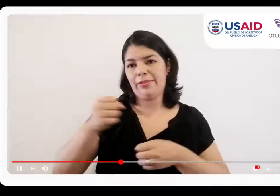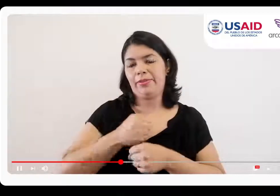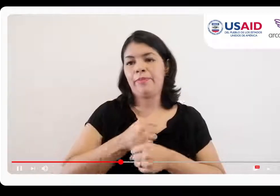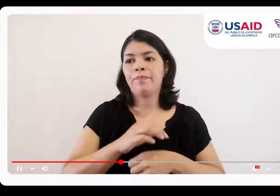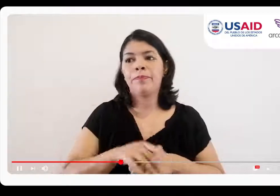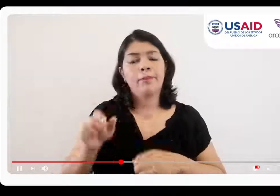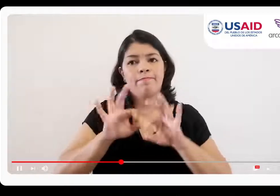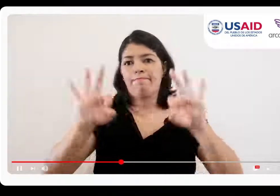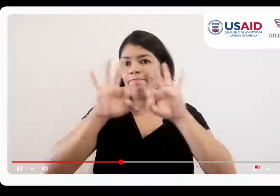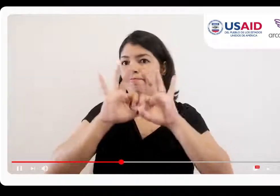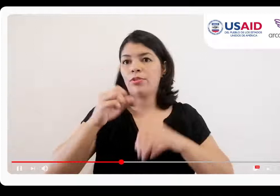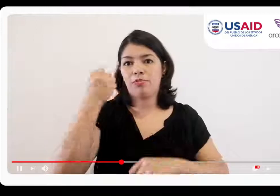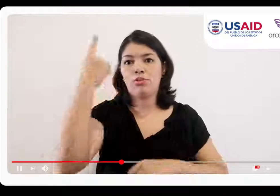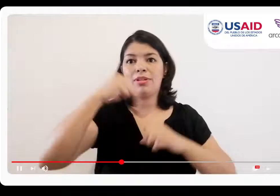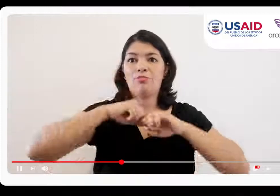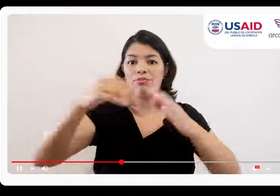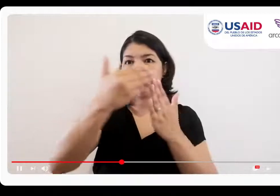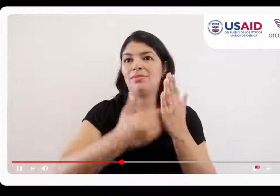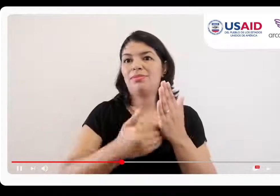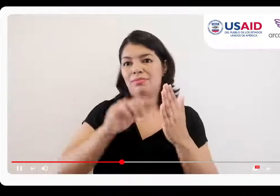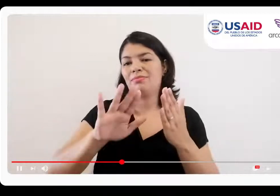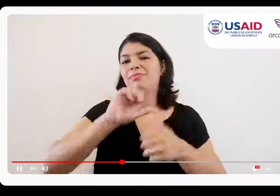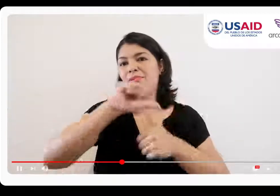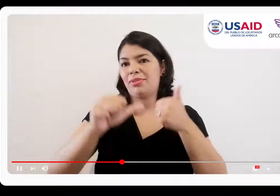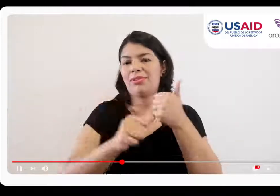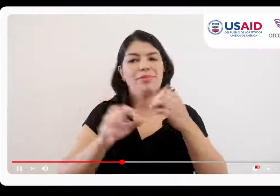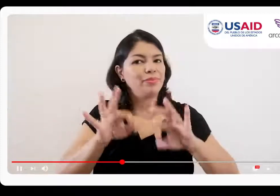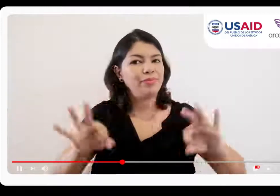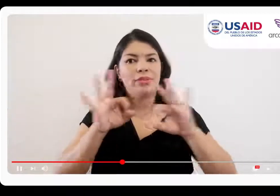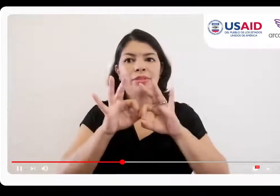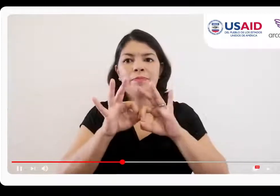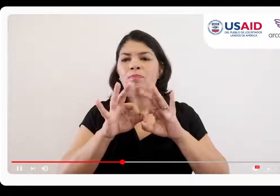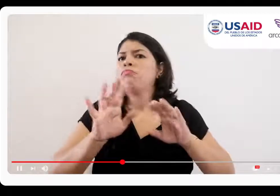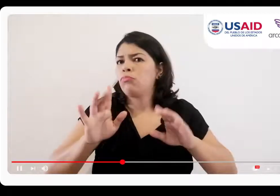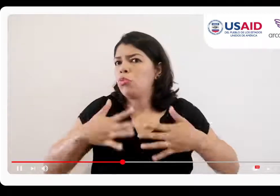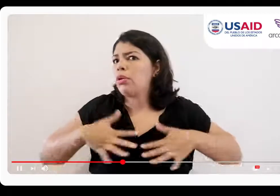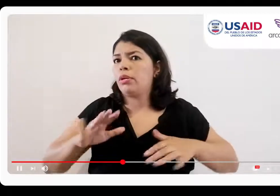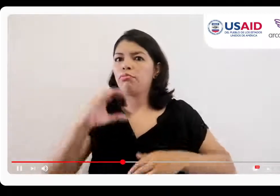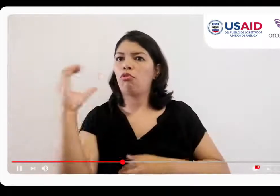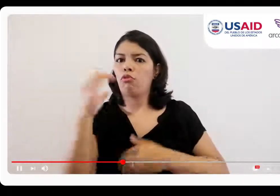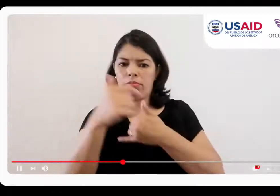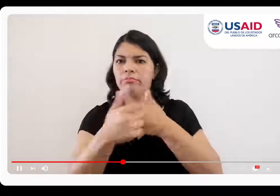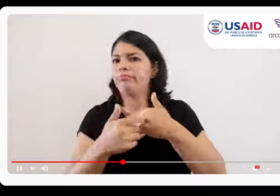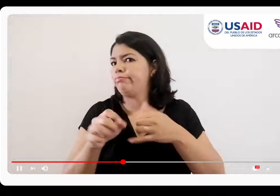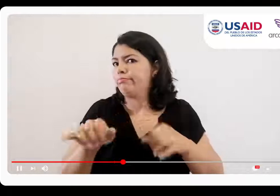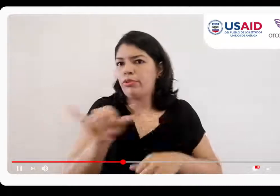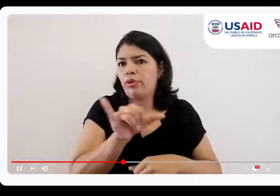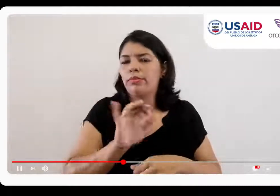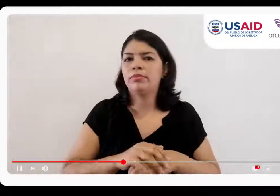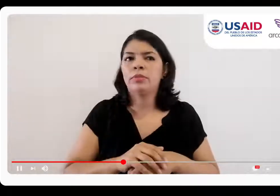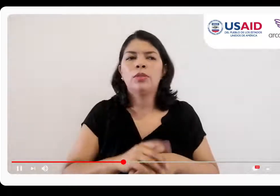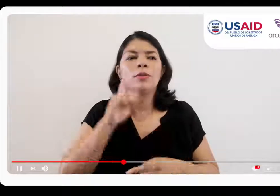discapacidad es fundamental en el municipio y en todos los territorios de Colombia para poder generar un enfoque diferencial y para